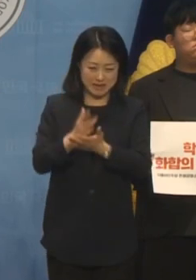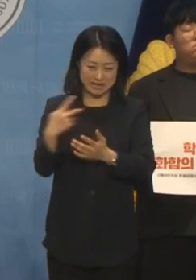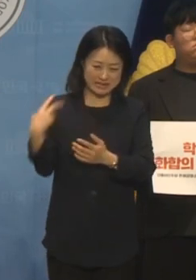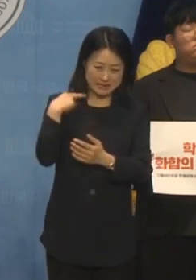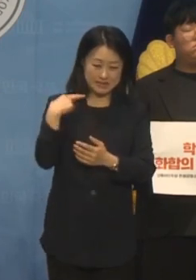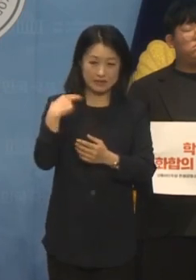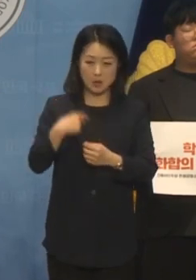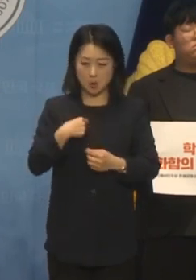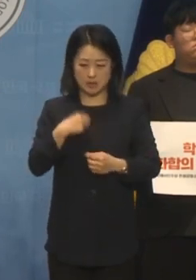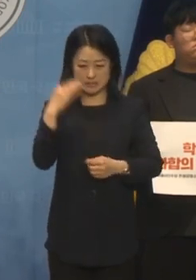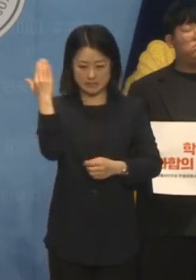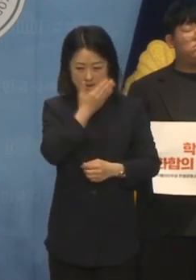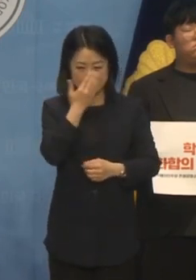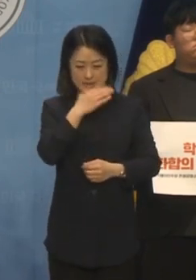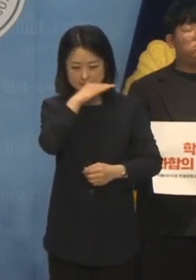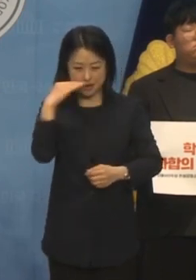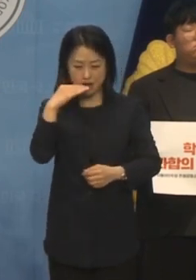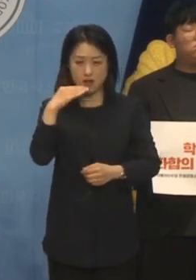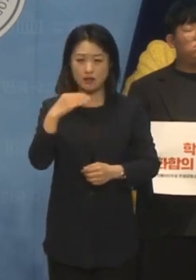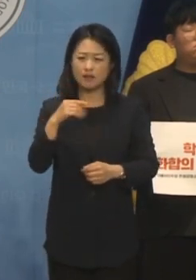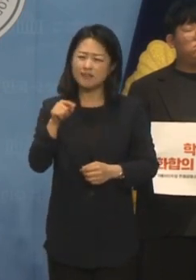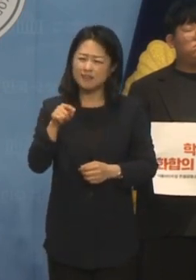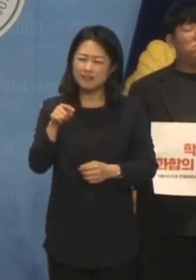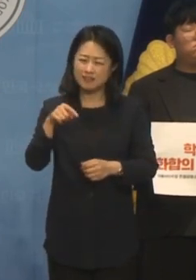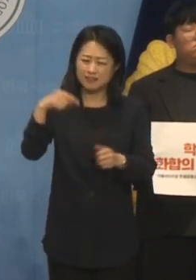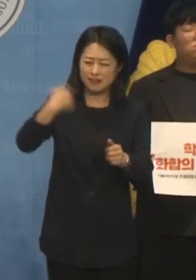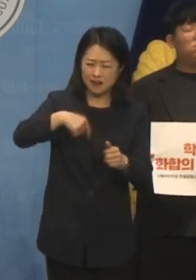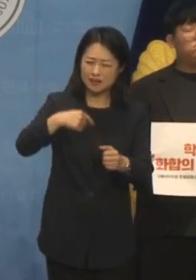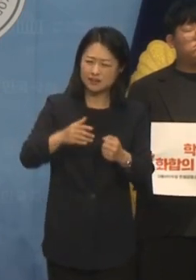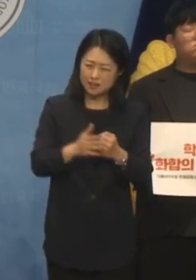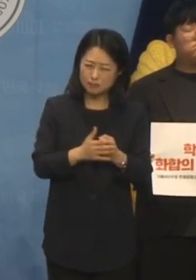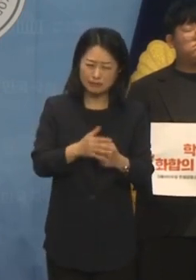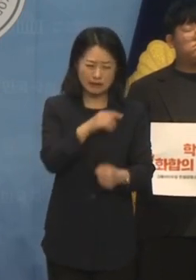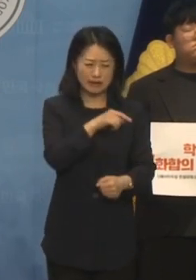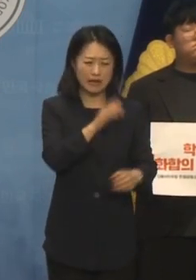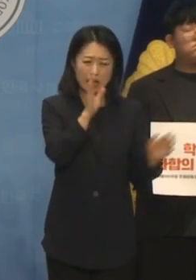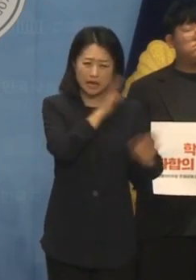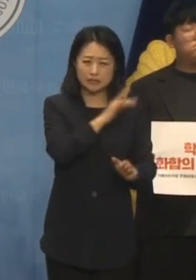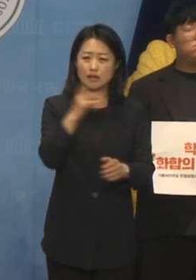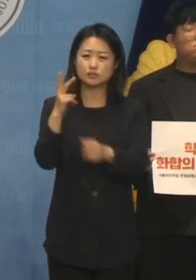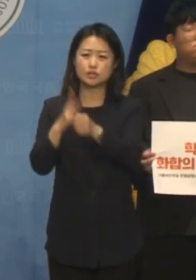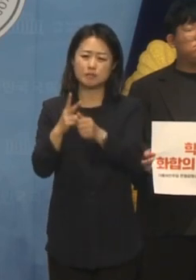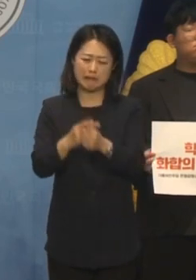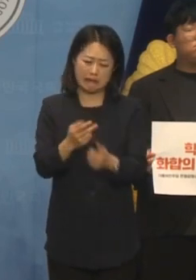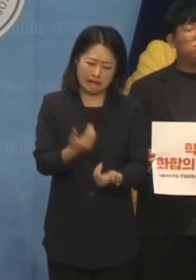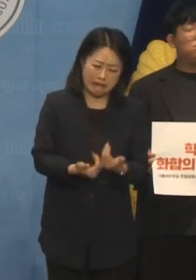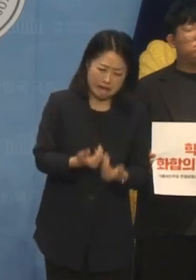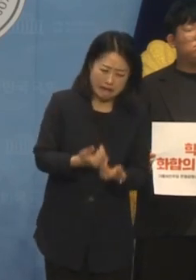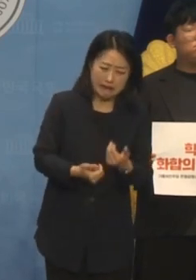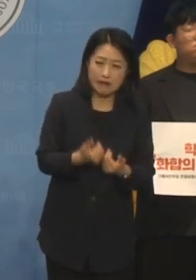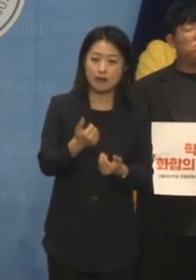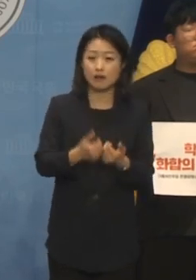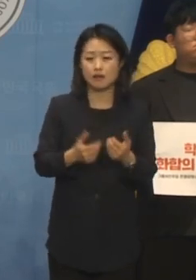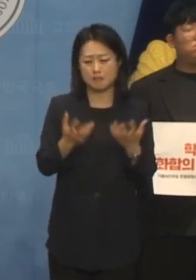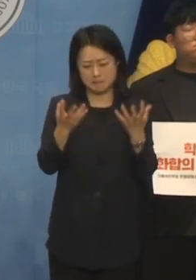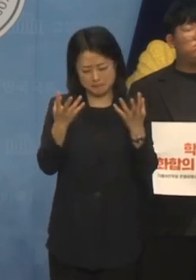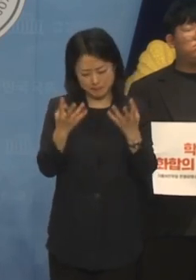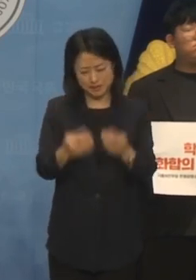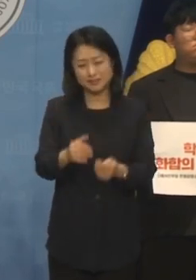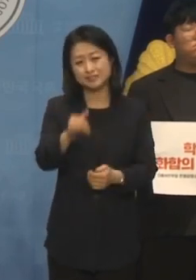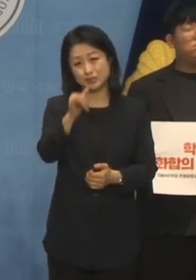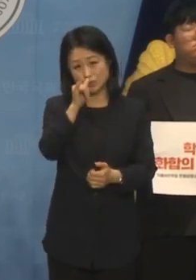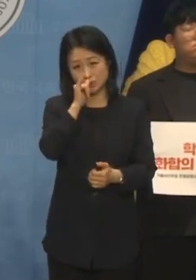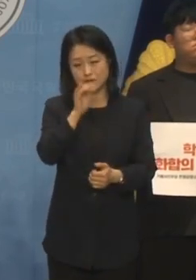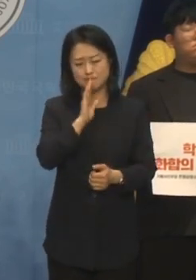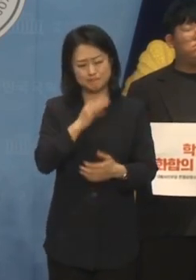때문에 학생들과 정말 일어나서는 안 되는 어떤 소모적인 갈등이나 이런 것들이 사실상